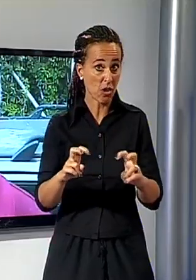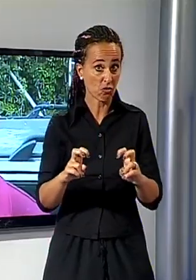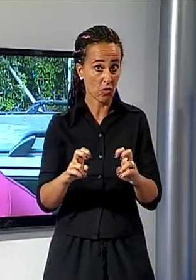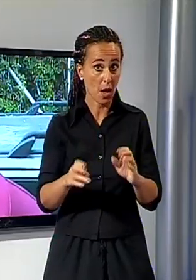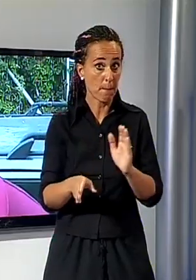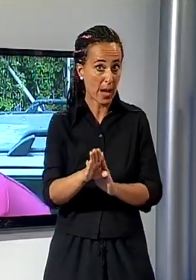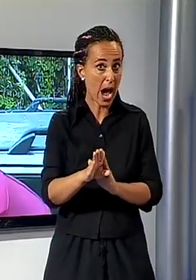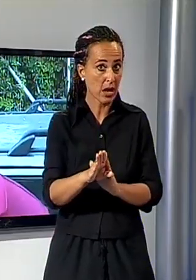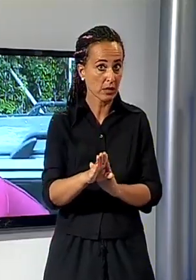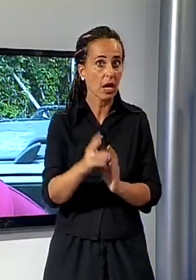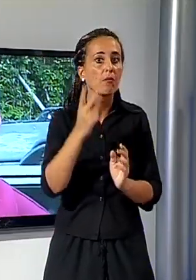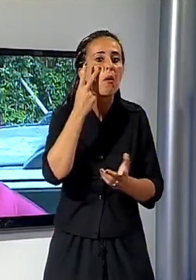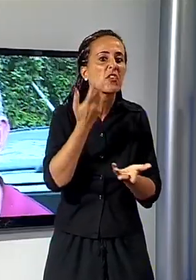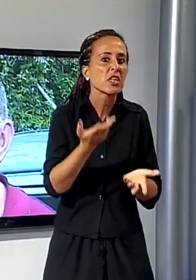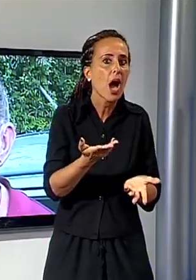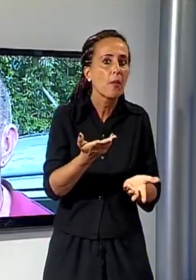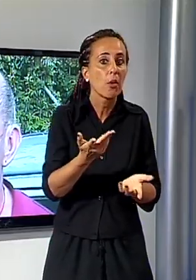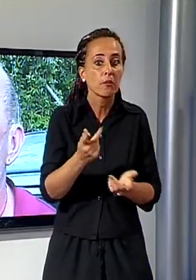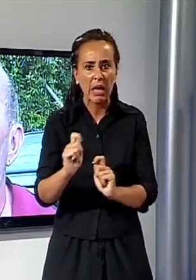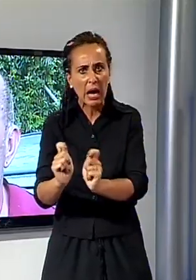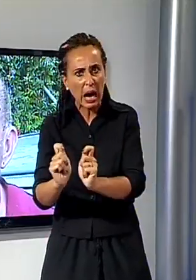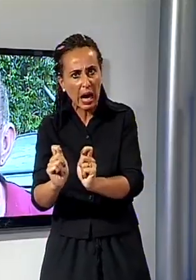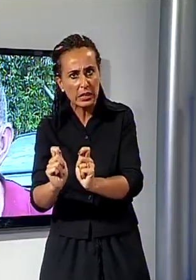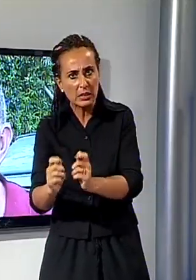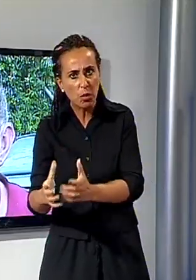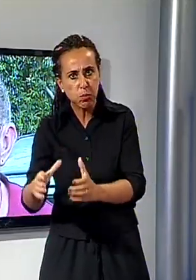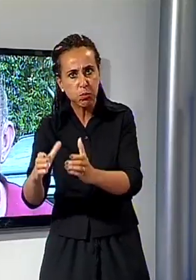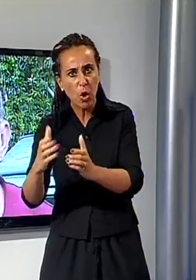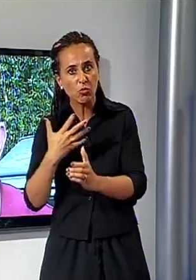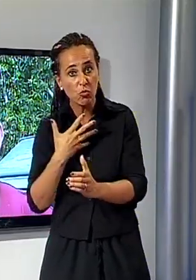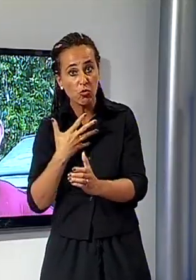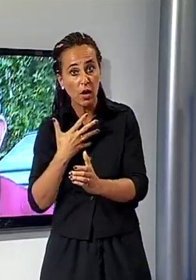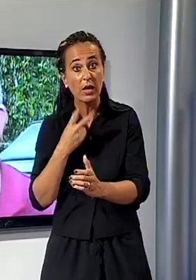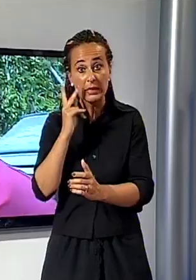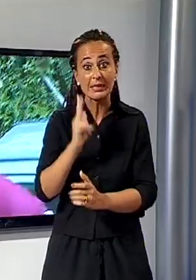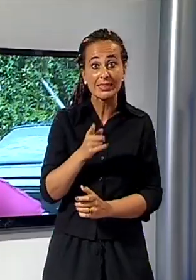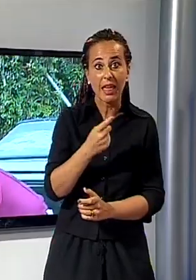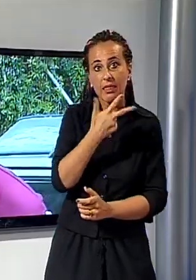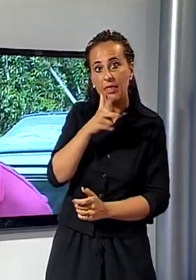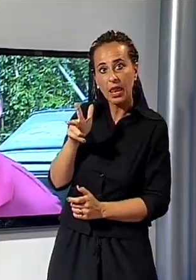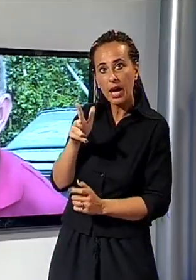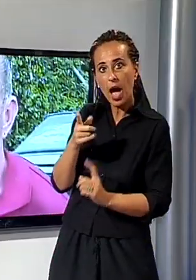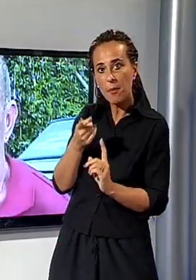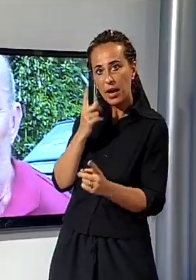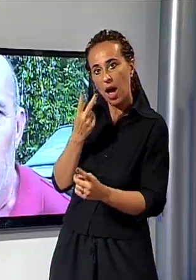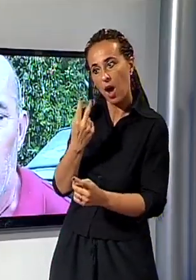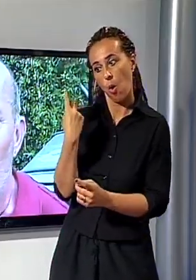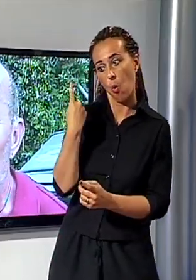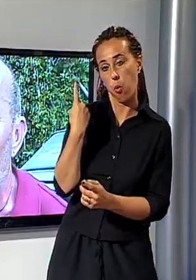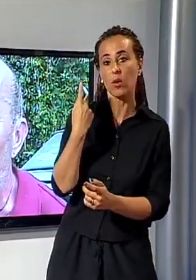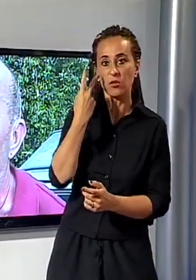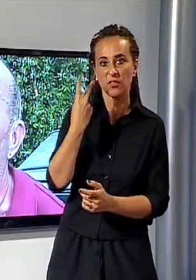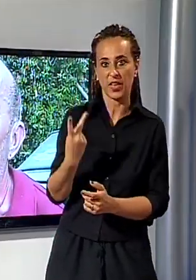lì. E allora hanno chiamato, hanno detto, eh sì, ci hanno appena chiamato. E di fatti. Complessa la ricostruzione dell